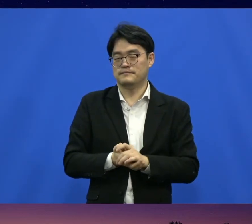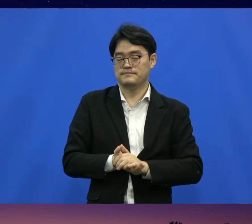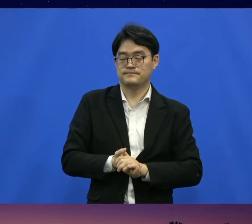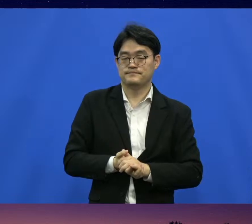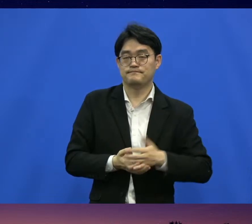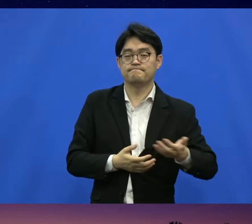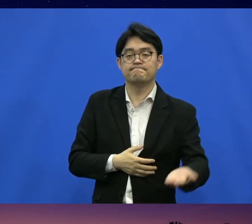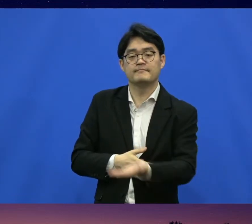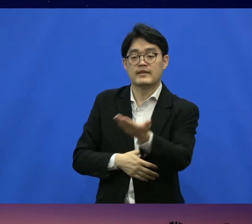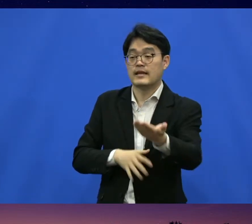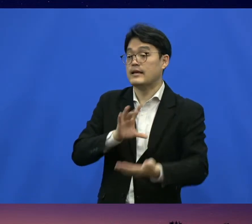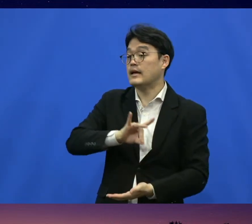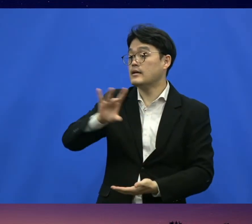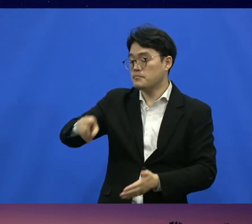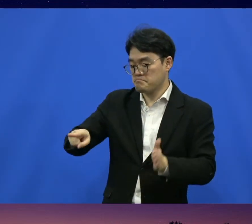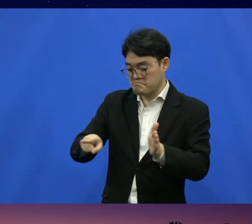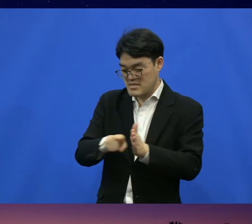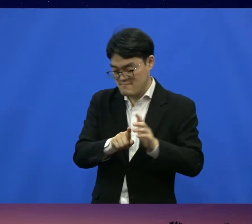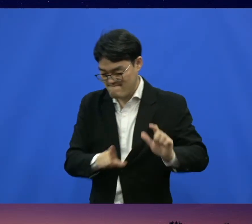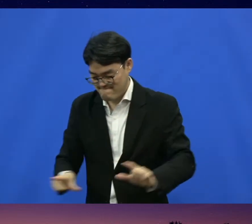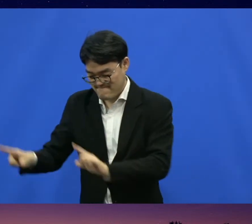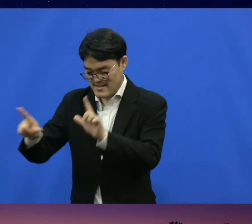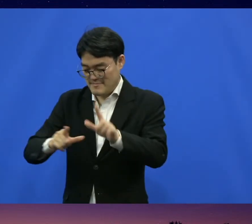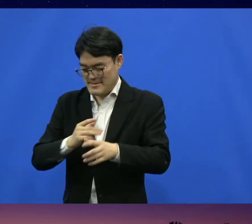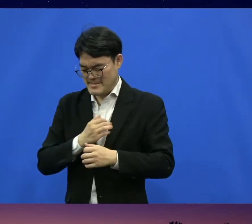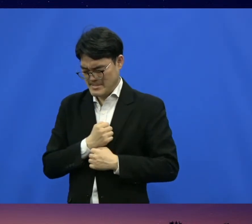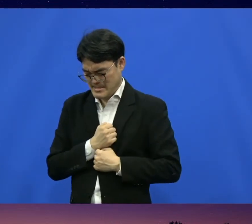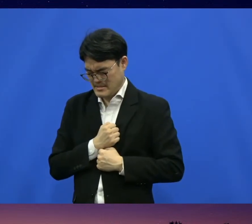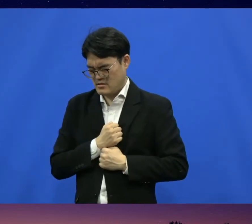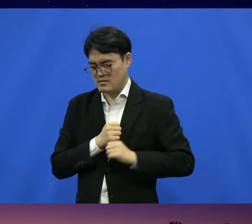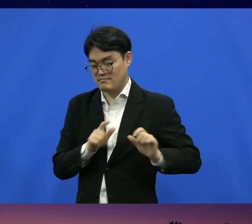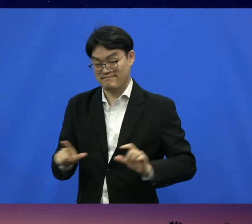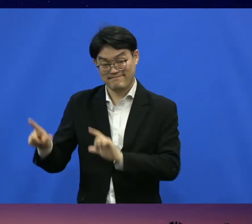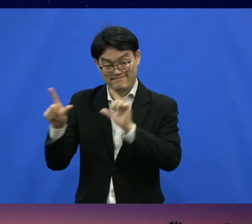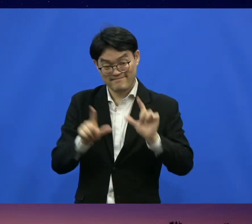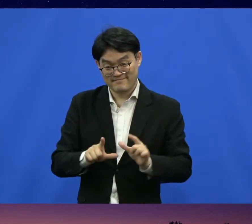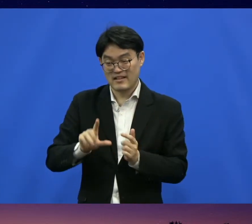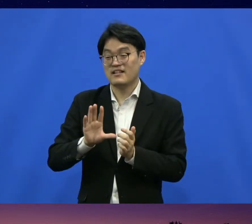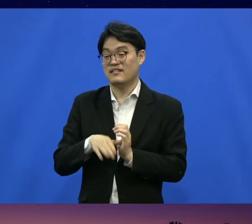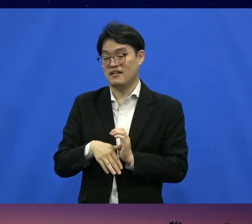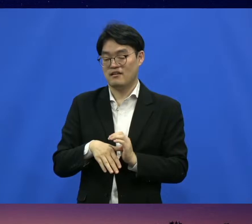여러분, 가끔 우리가 믿음의 삶을 살면 그런 얘기를 들을 때가 많아요. 넌 너무 순진해.